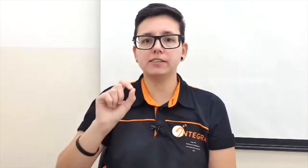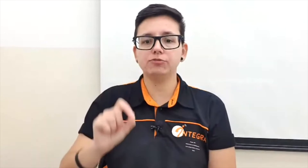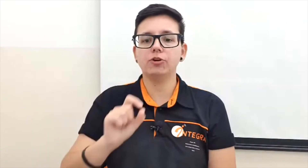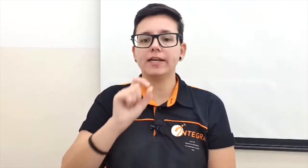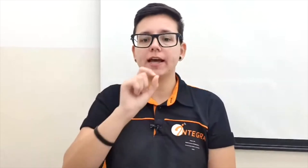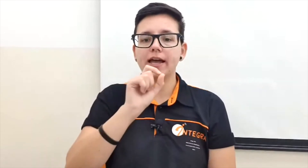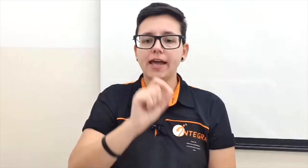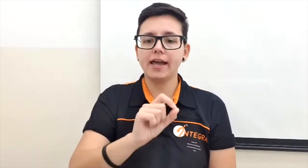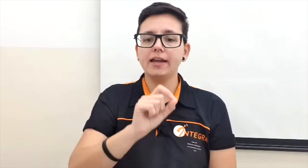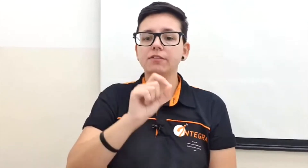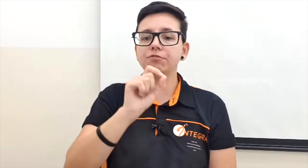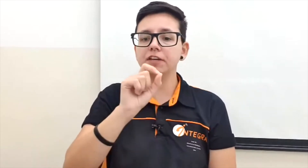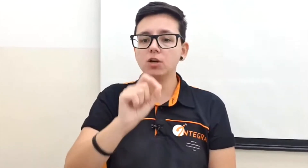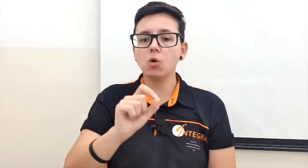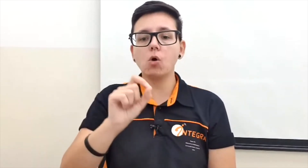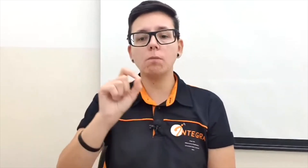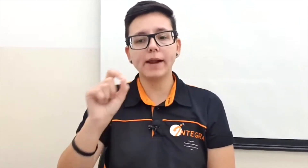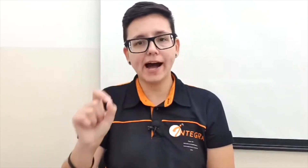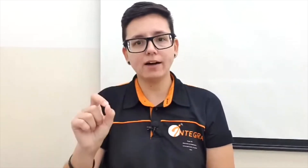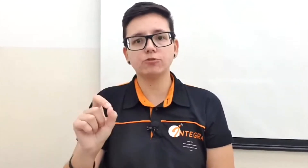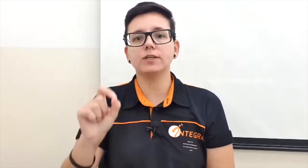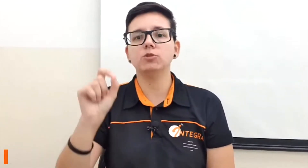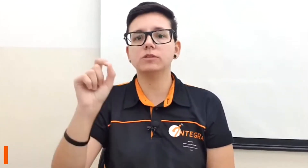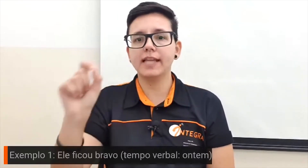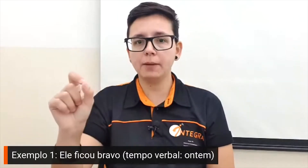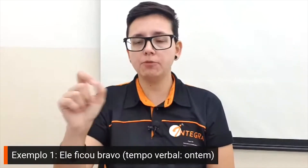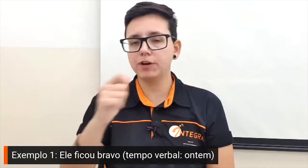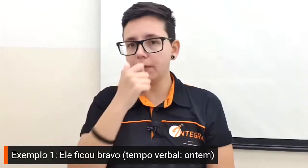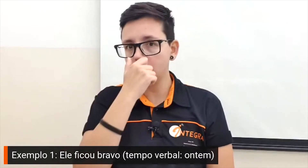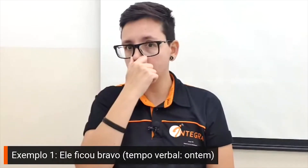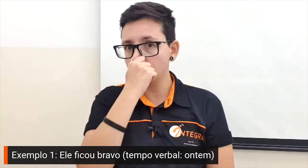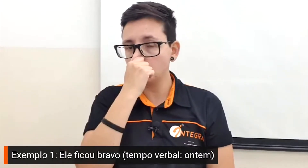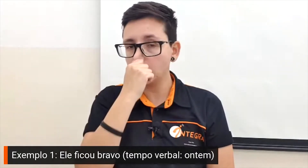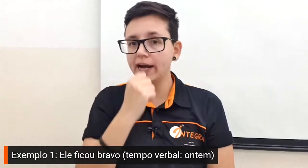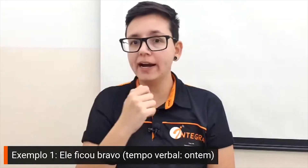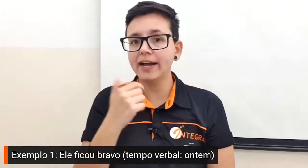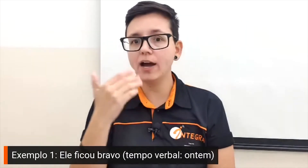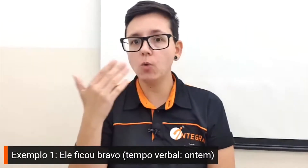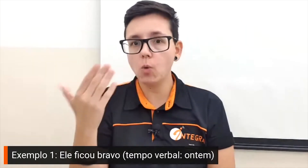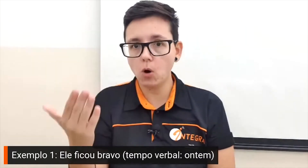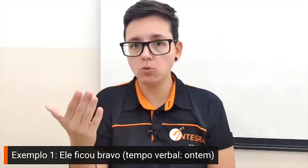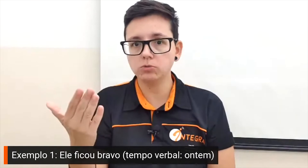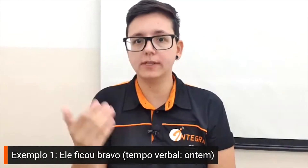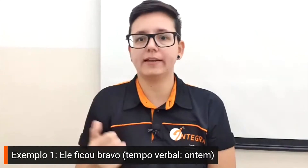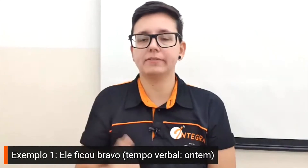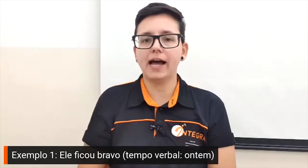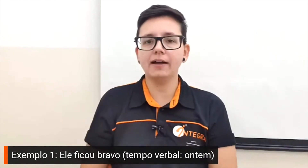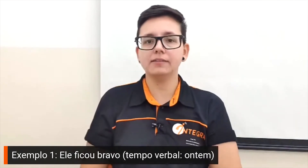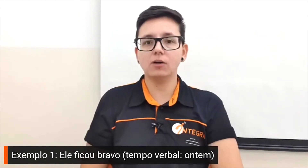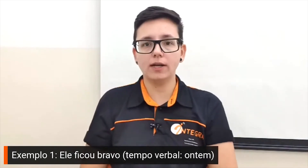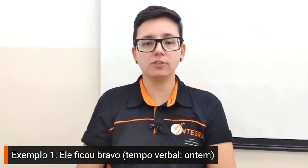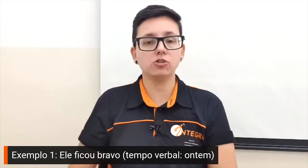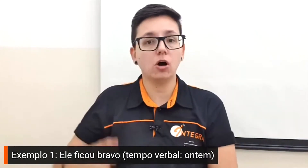foi: ele ficou bravo. E o tempo verbal que eu vou colocar é o ontem, tá? Então, olha só.